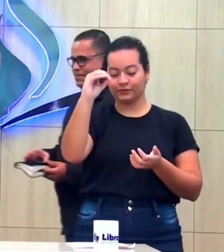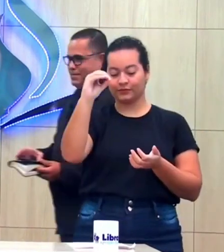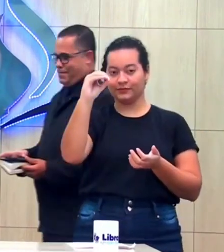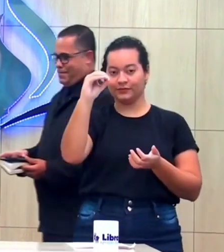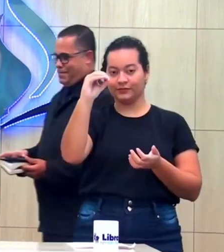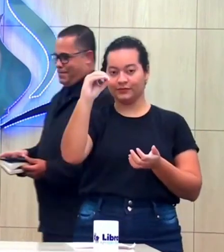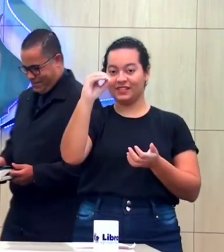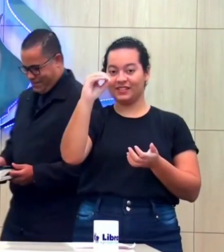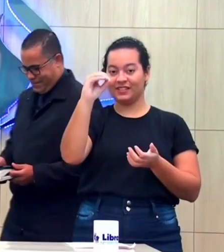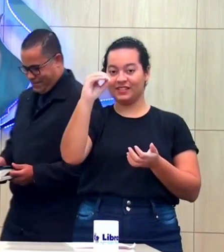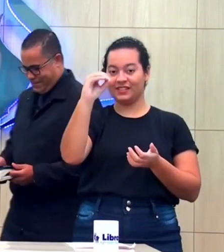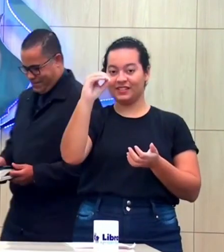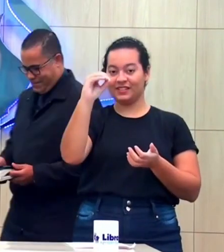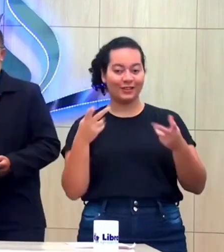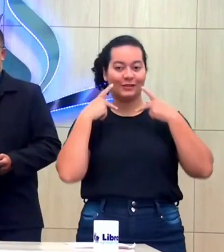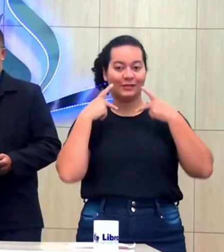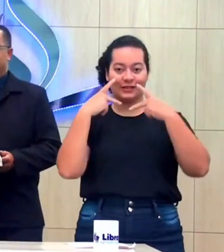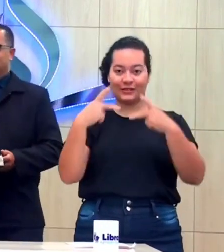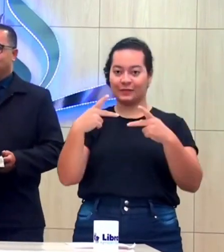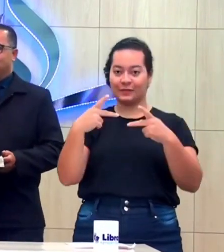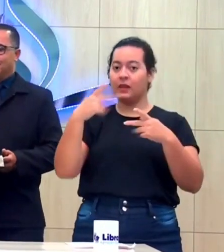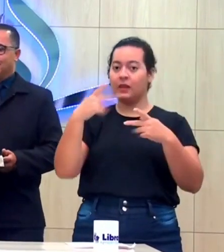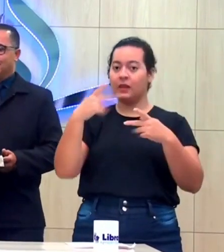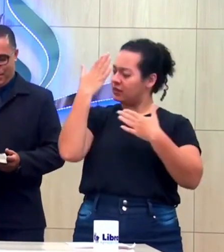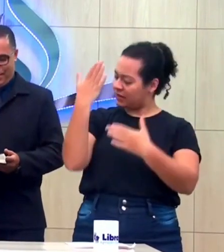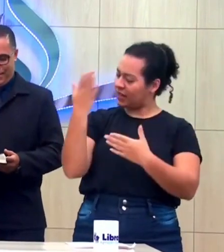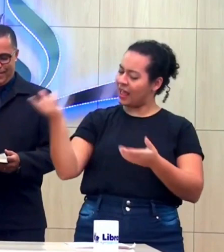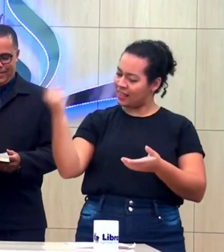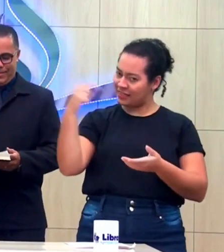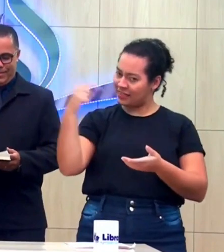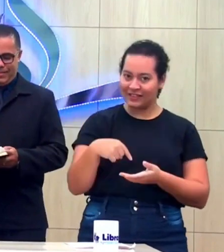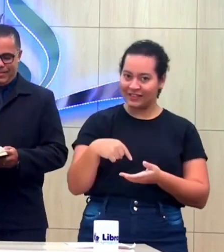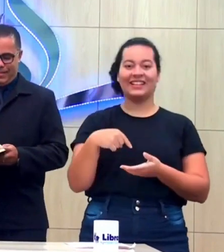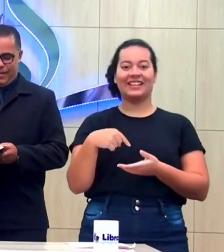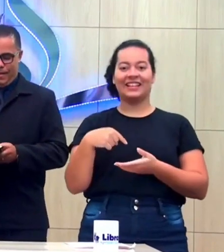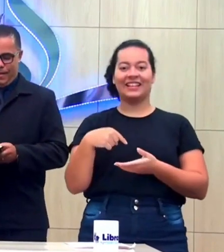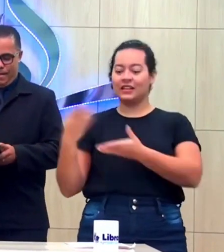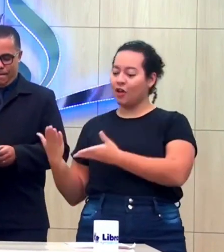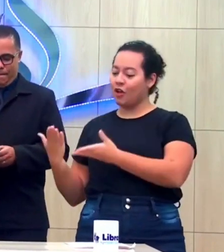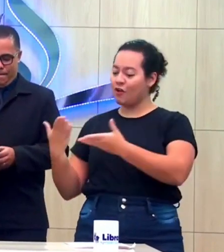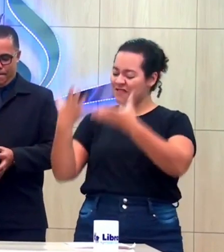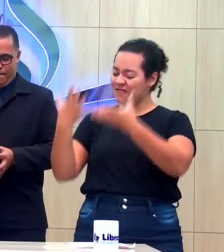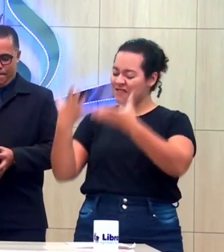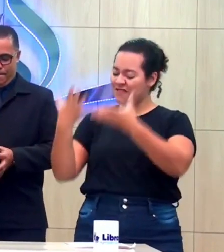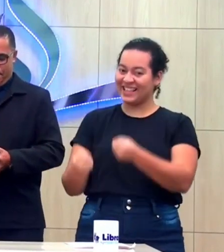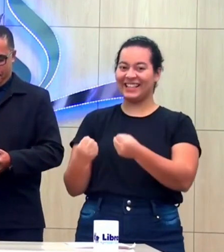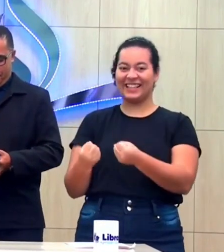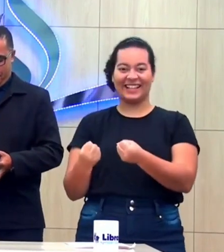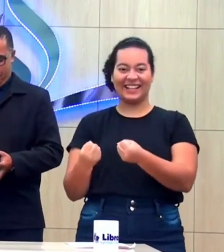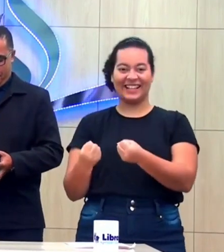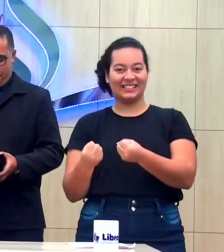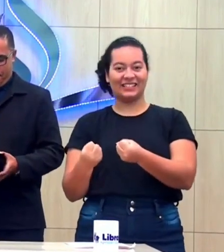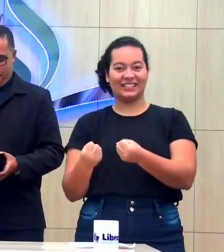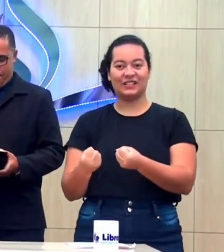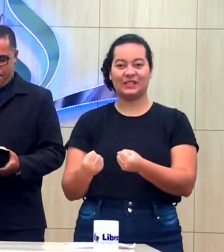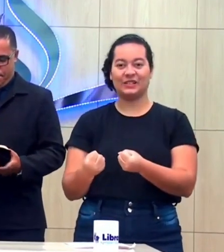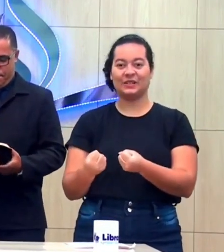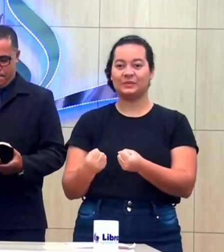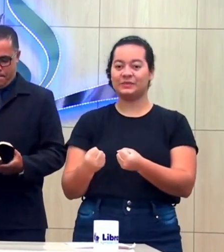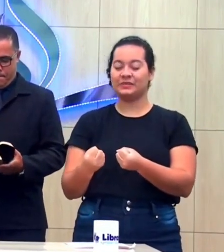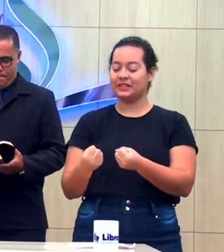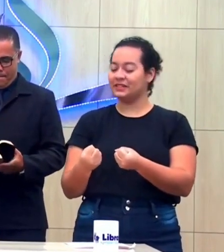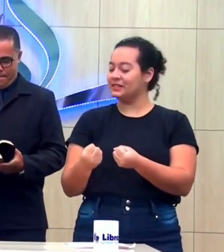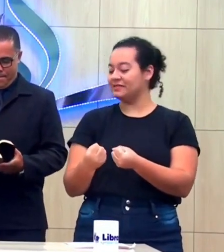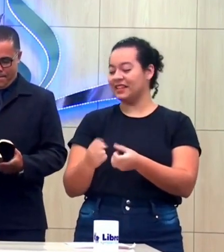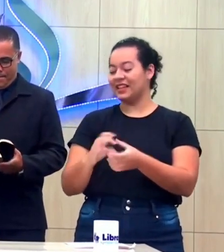um pouco da palavra de Deus. Muito obrigada, pastor, por ter vindo, aceitado o nosso convite. E fique